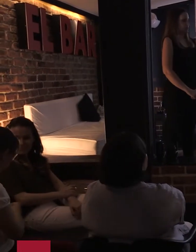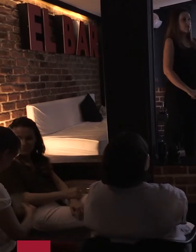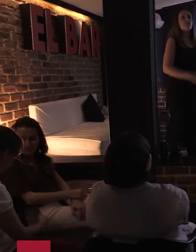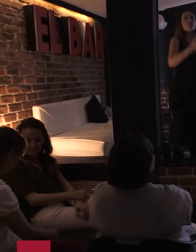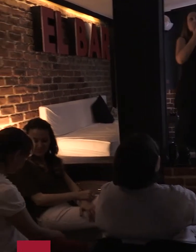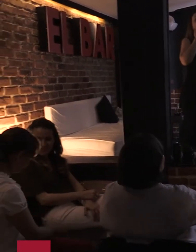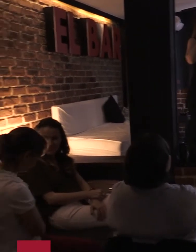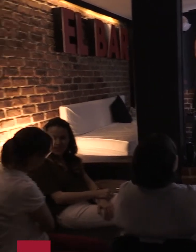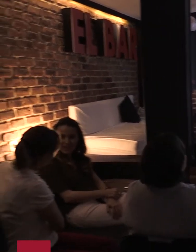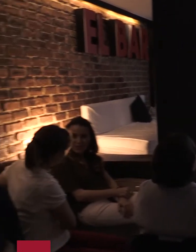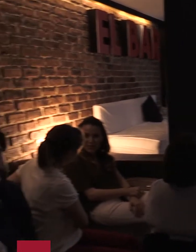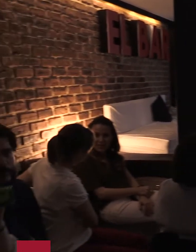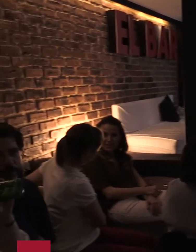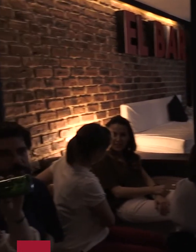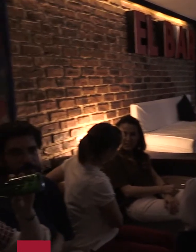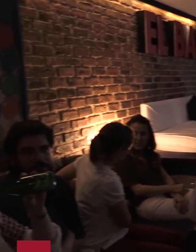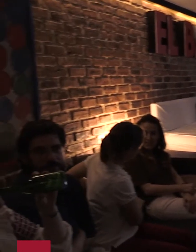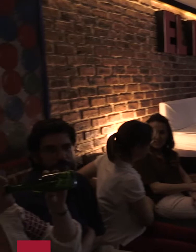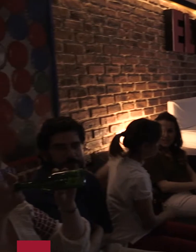Si tenéis alguna pregunta.